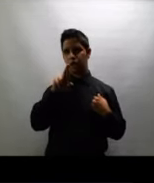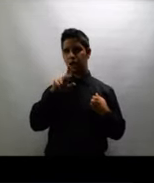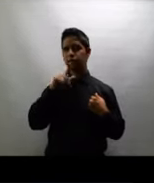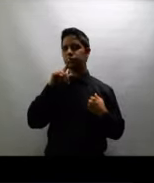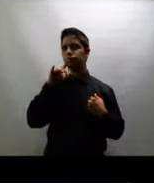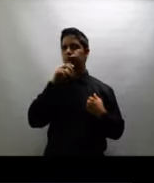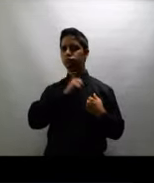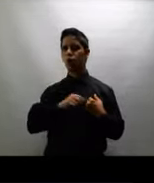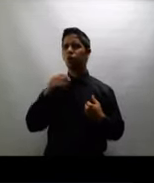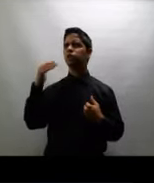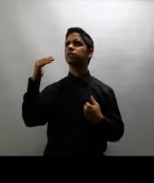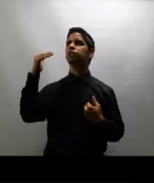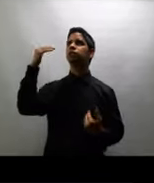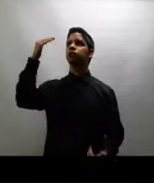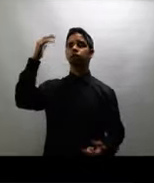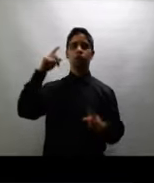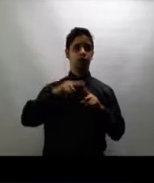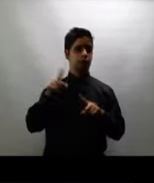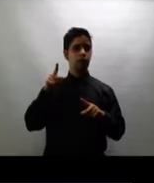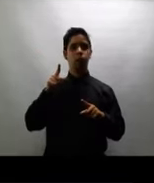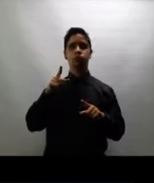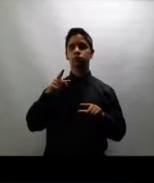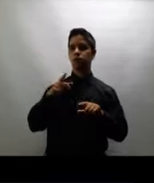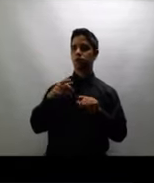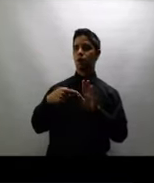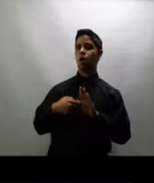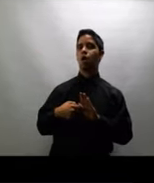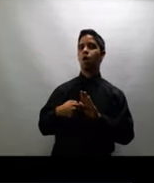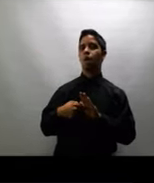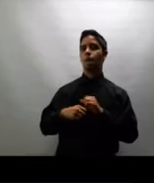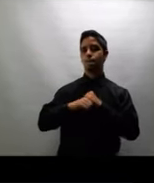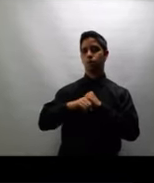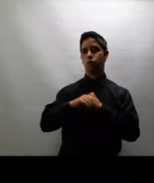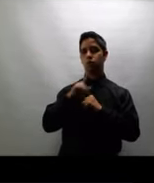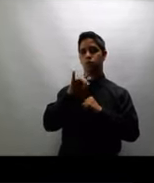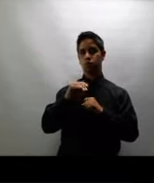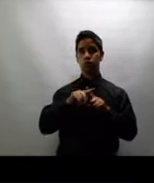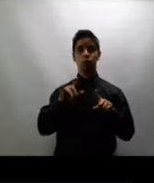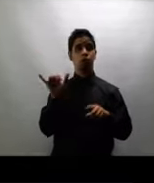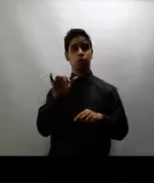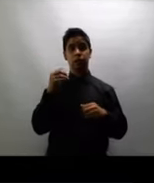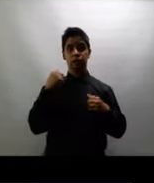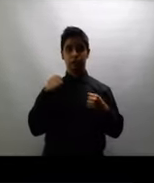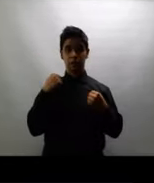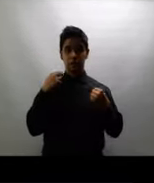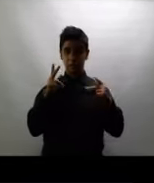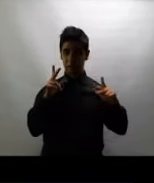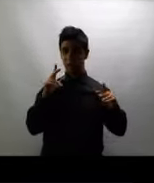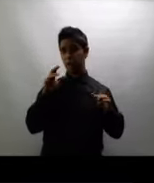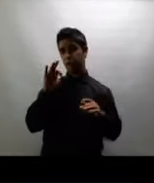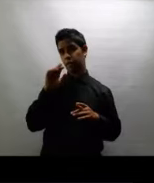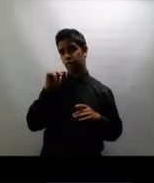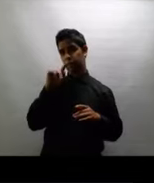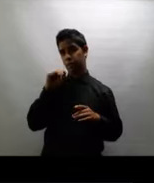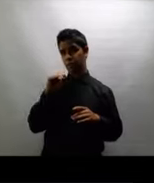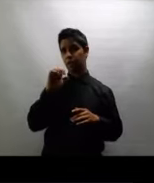usan para promocionar. Y si hay fanáticos, te voy a decir, si hay fanáticos de Nita que se preparen, que tengo una sábana allí,